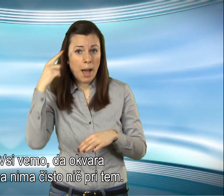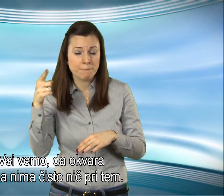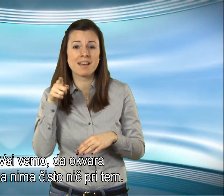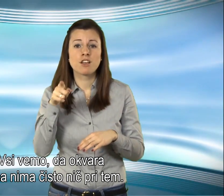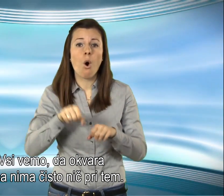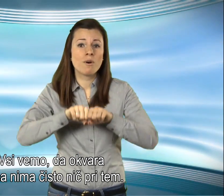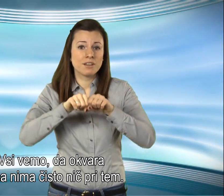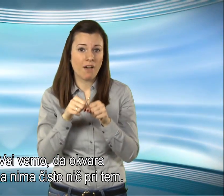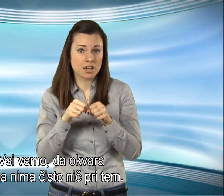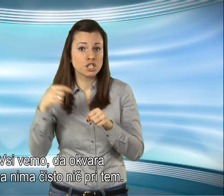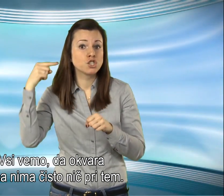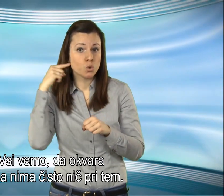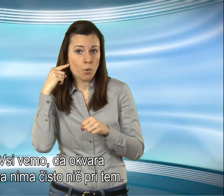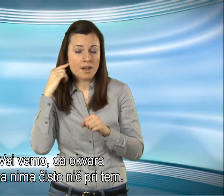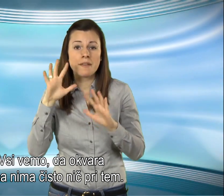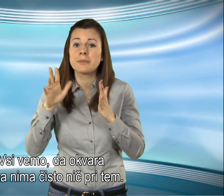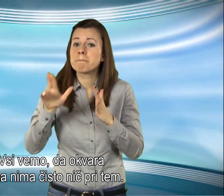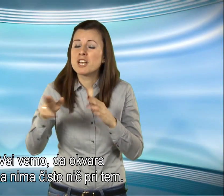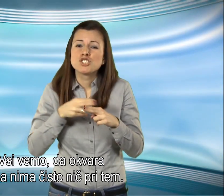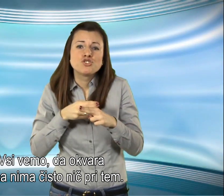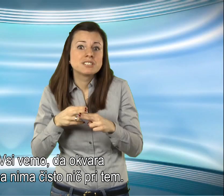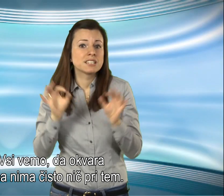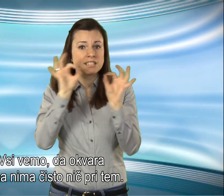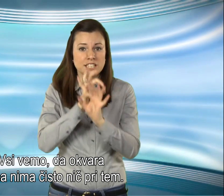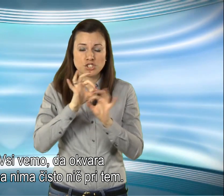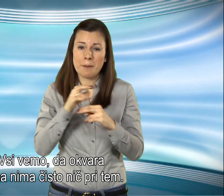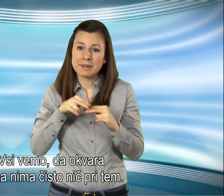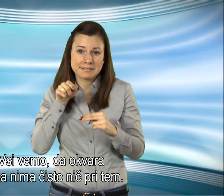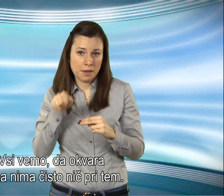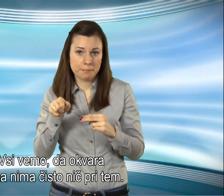Vsi vemo, da okvara sluha nima čisto nič pri tem.